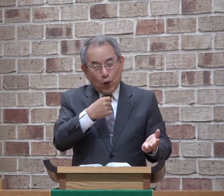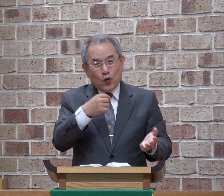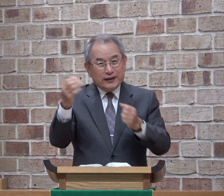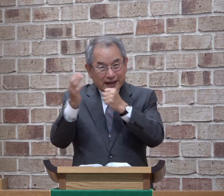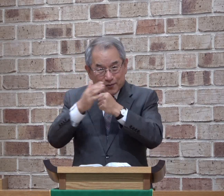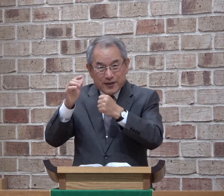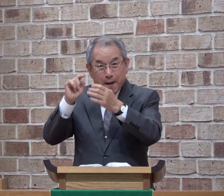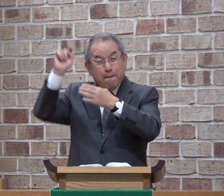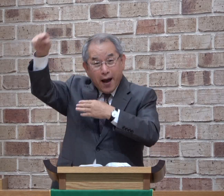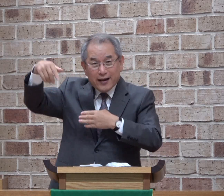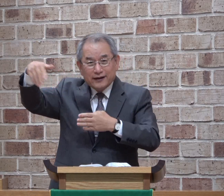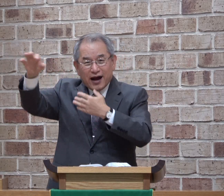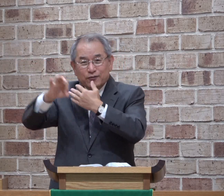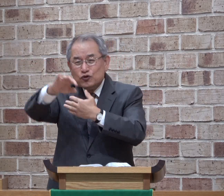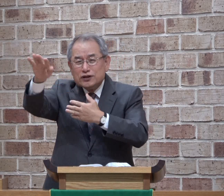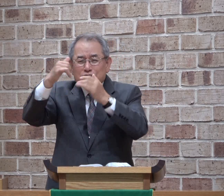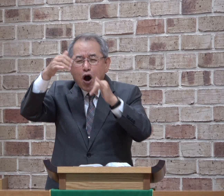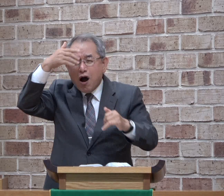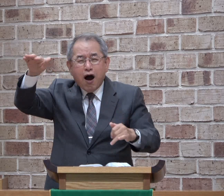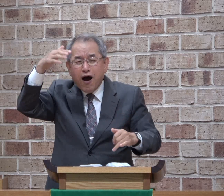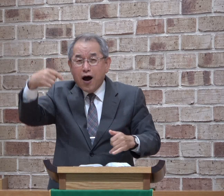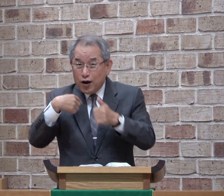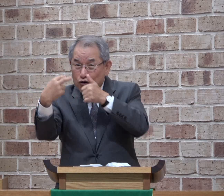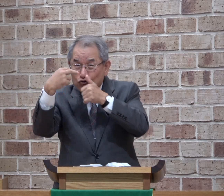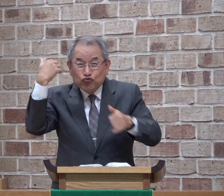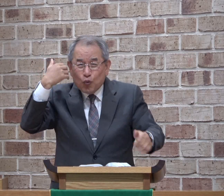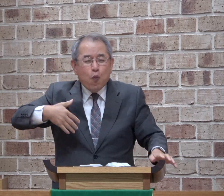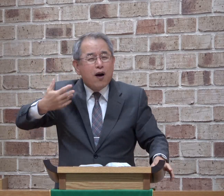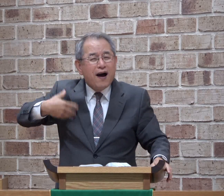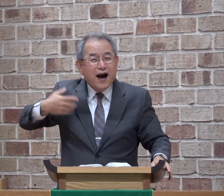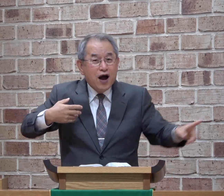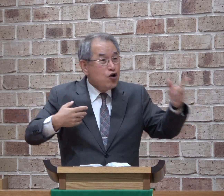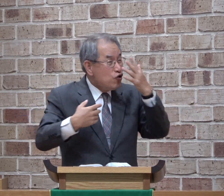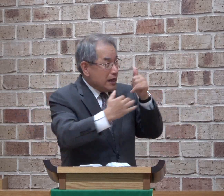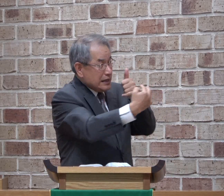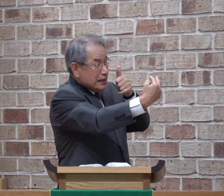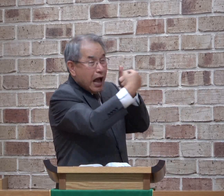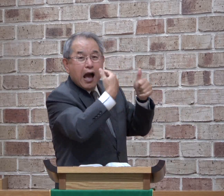한적한 곳에 쉬고 싶어서 사람들이 없는 곳으로